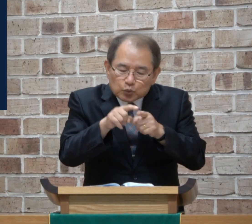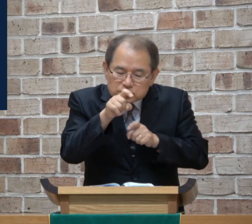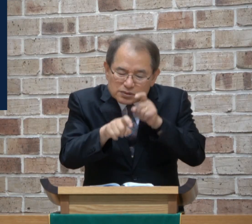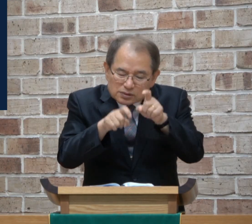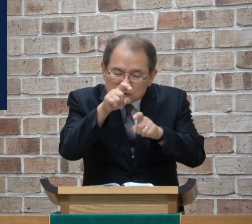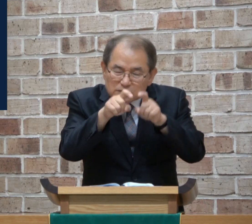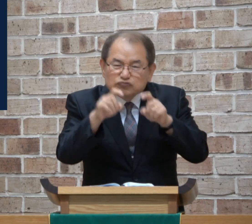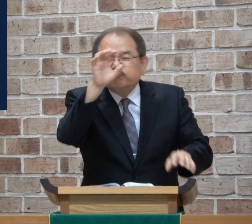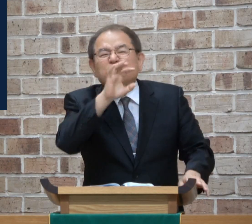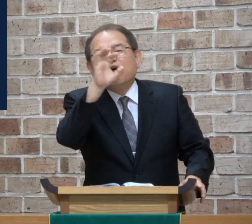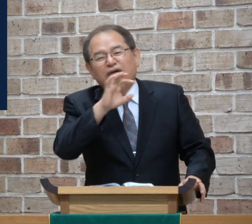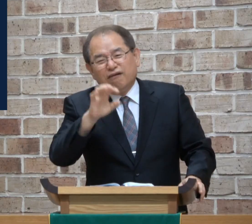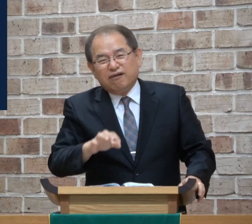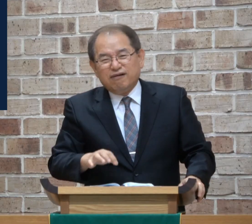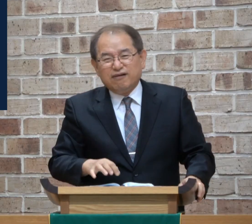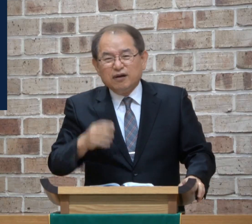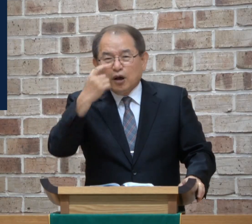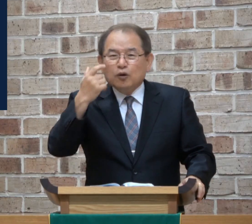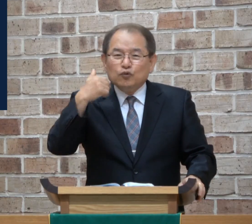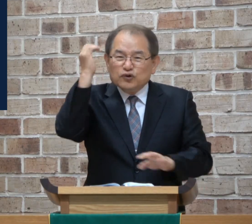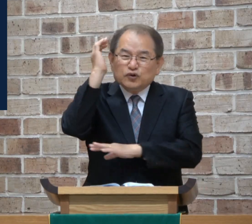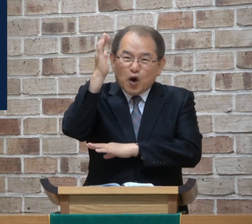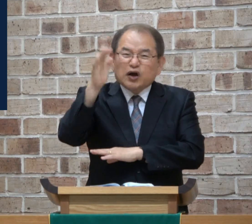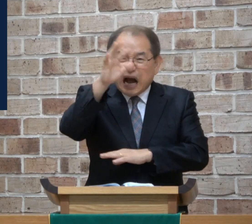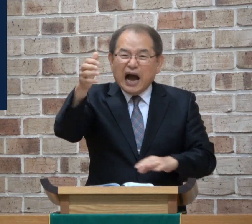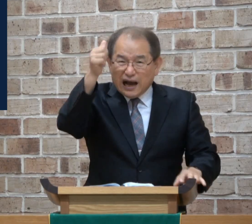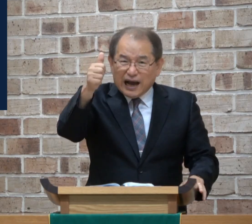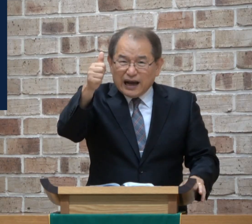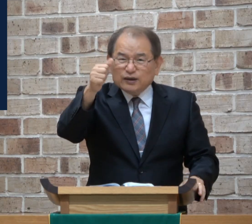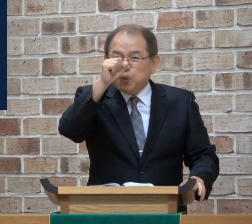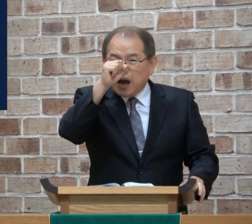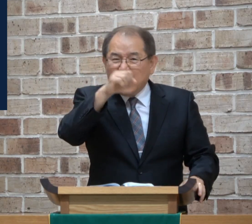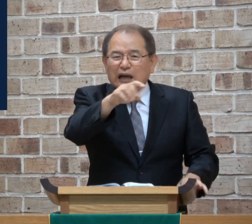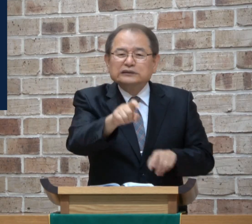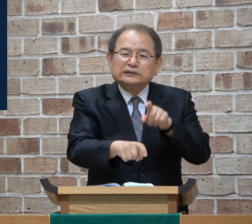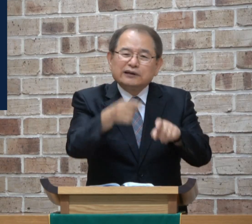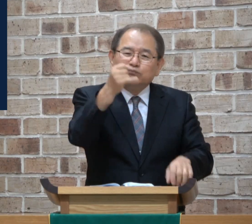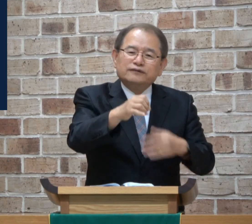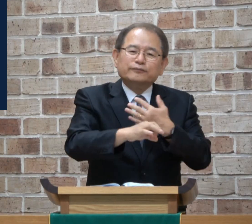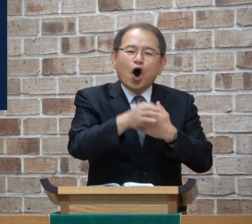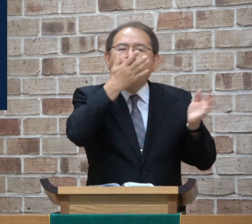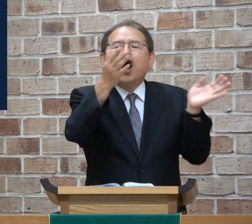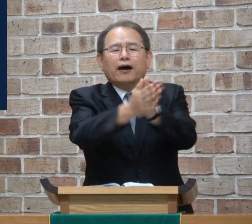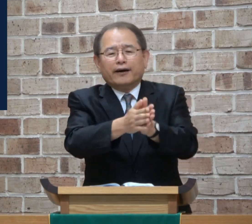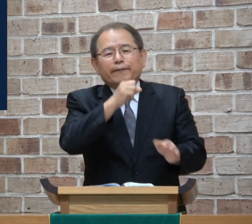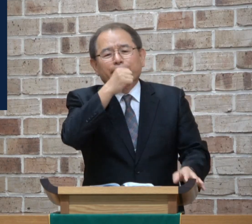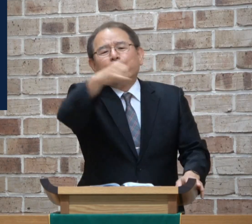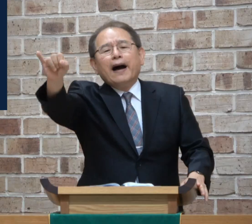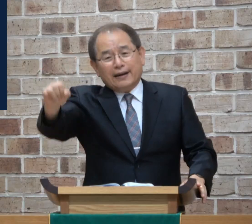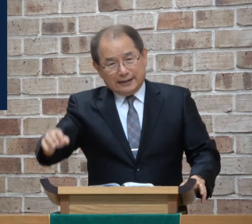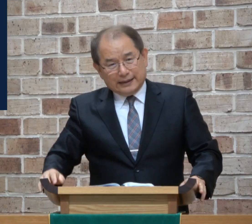그리고는 말씀과 같이 똑같이 우리가 따라하며 거룩한 삶을 분별하면서 나아가는 것입니다.